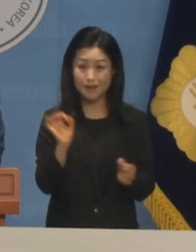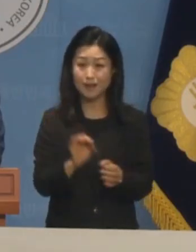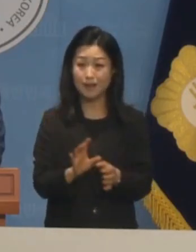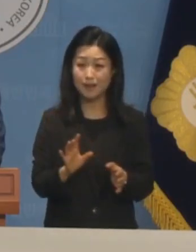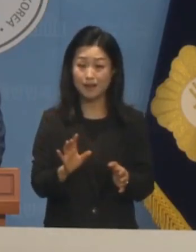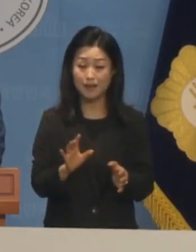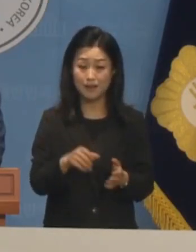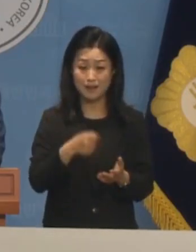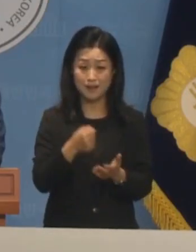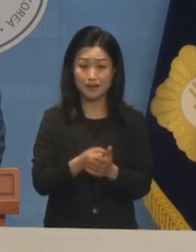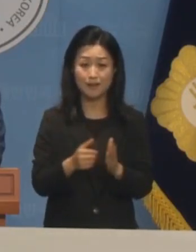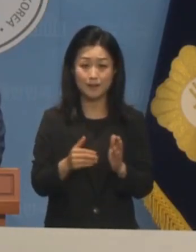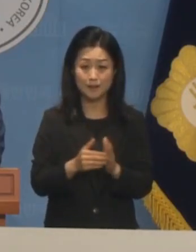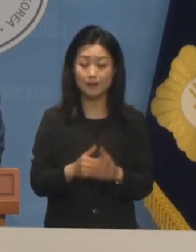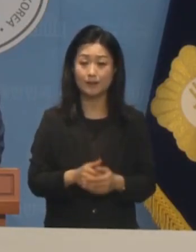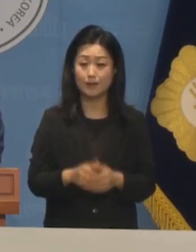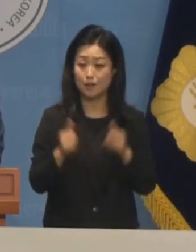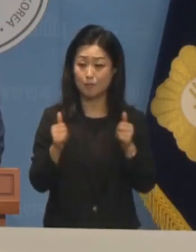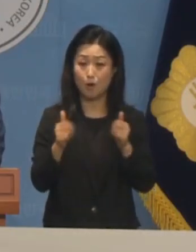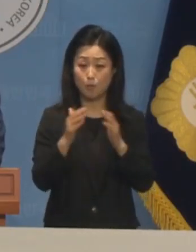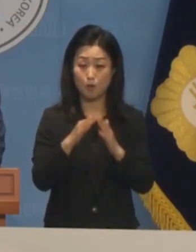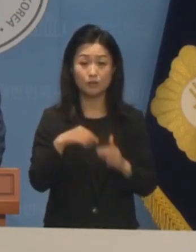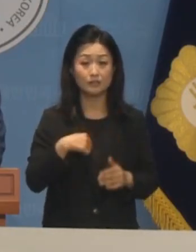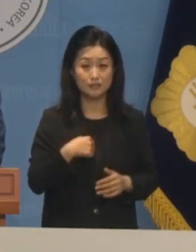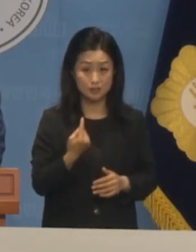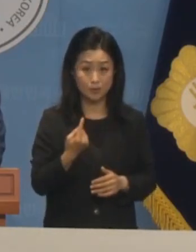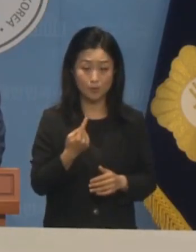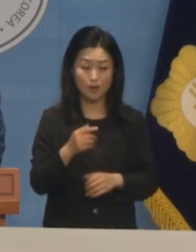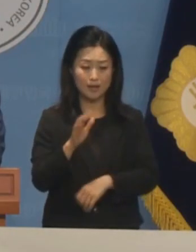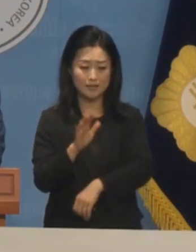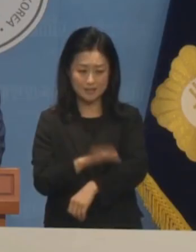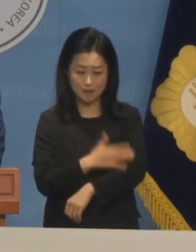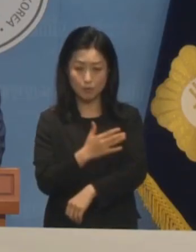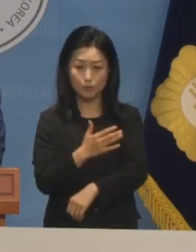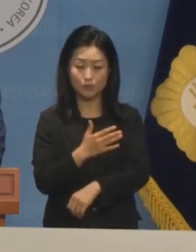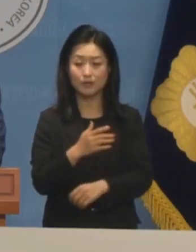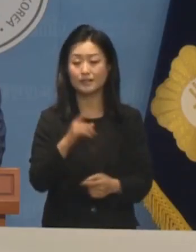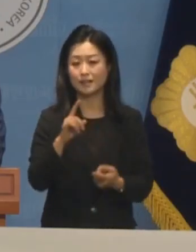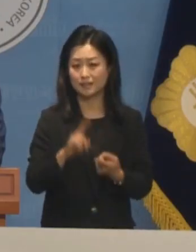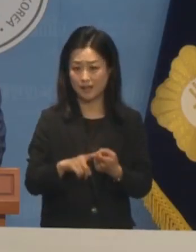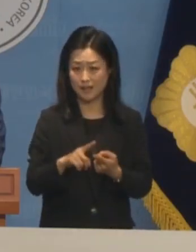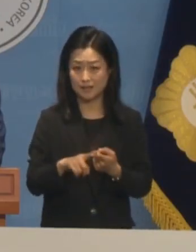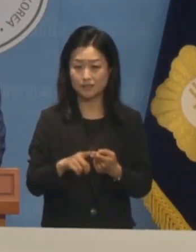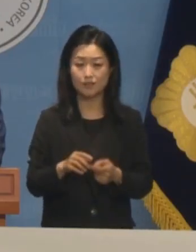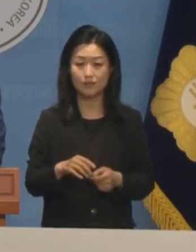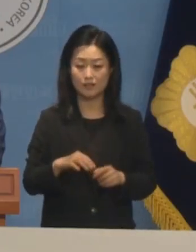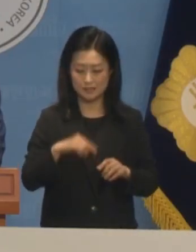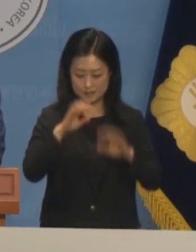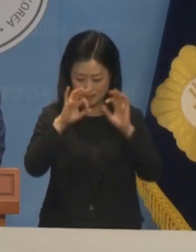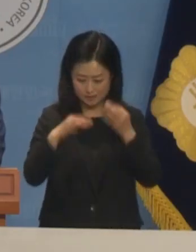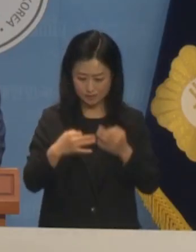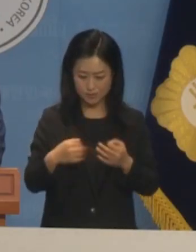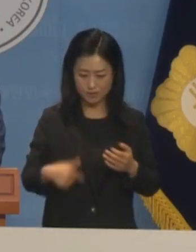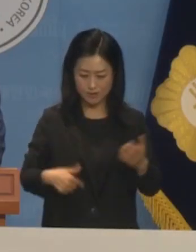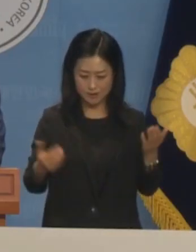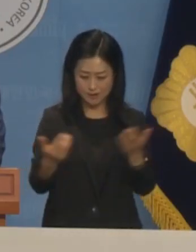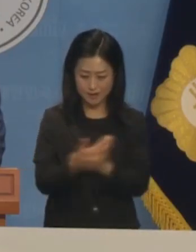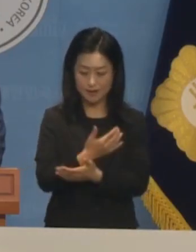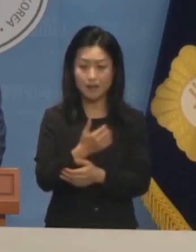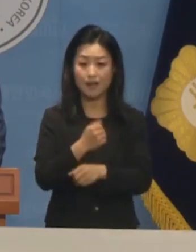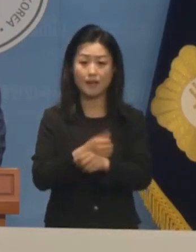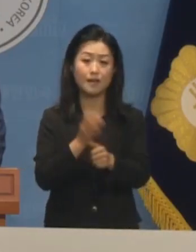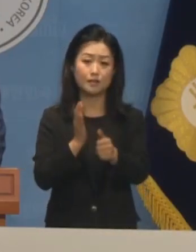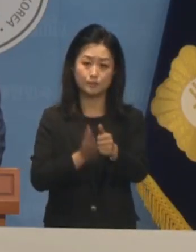판정을 내렸습니다. 법원이 스스로 이런 잘못된 판정에 대해서 자정해서 바로잡을 수 있다는